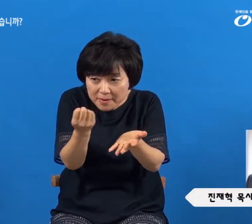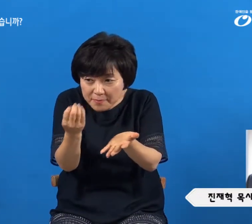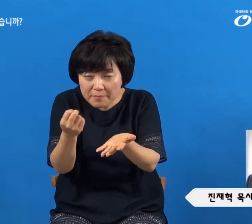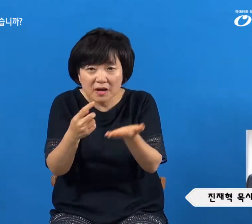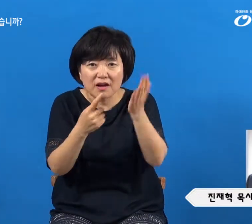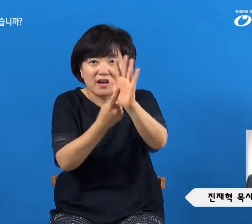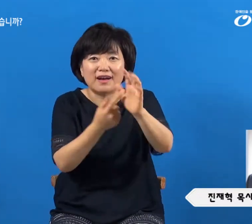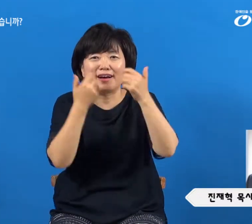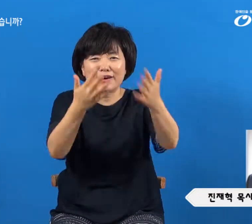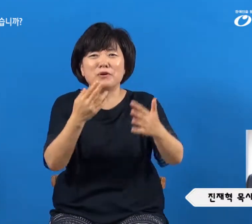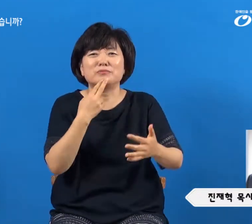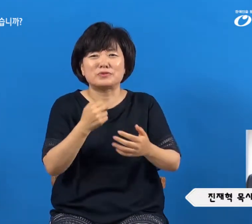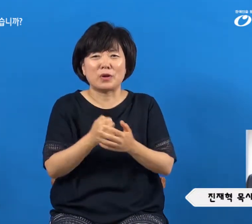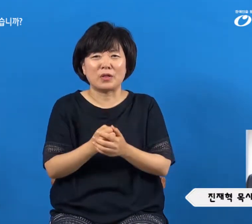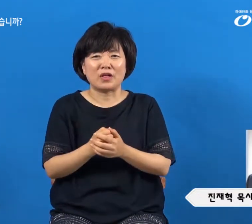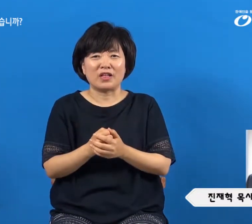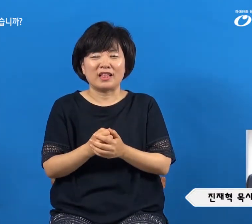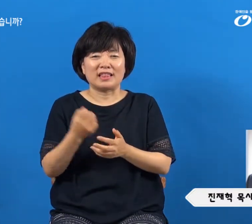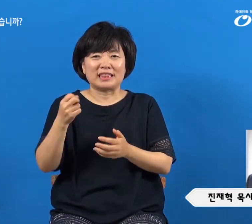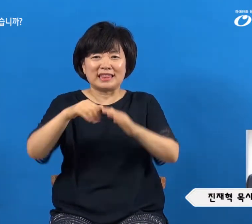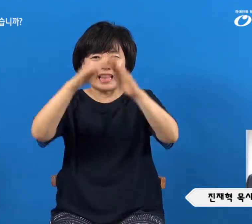것 같습니다. 다